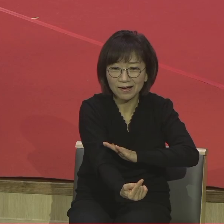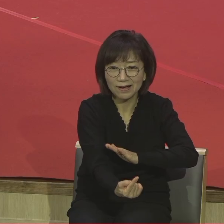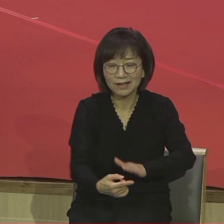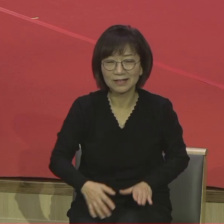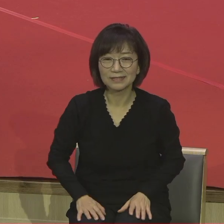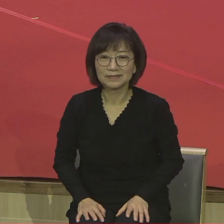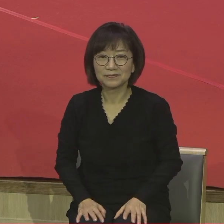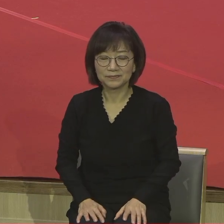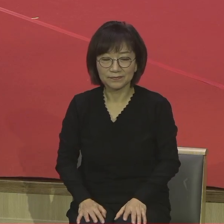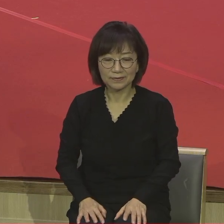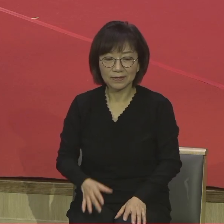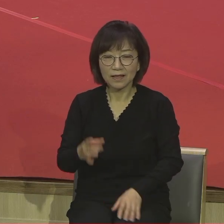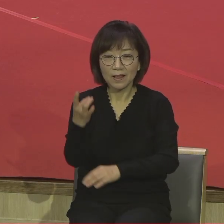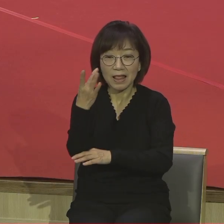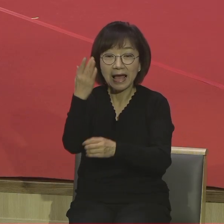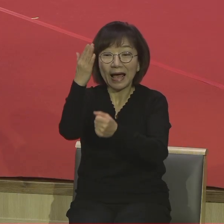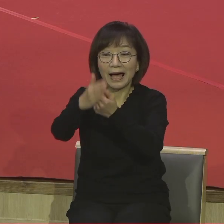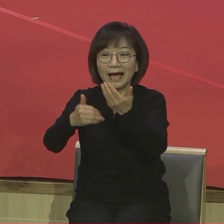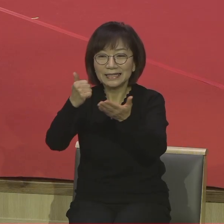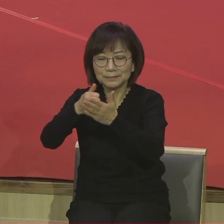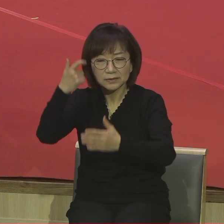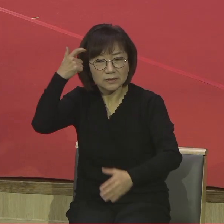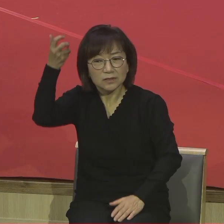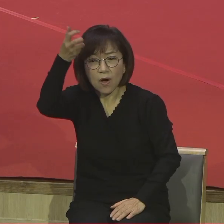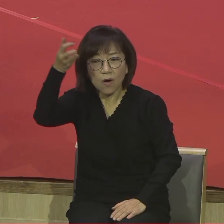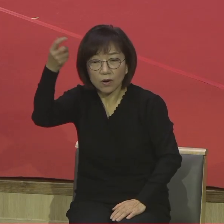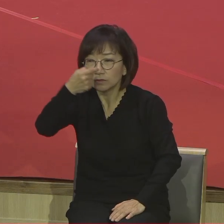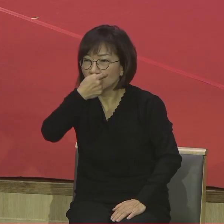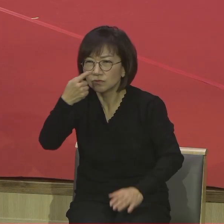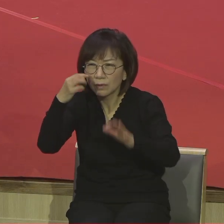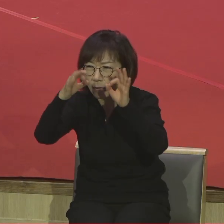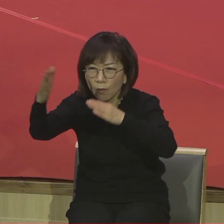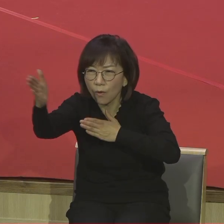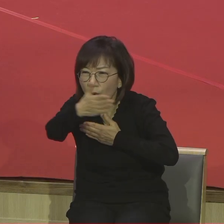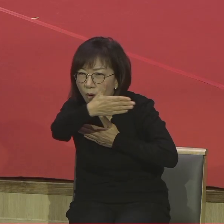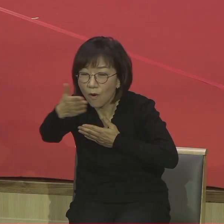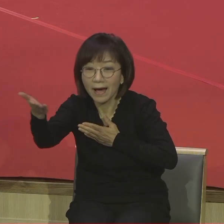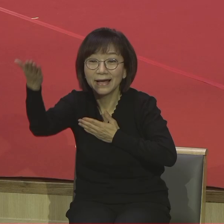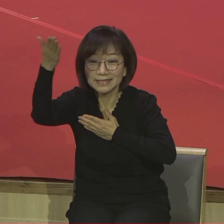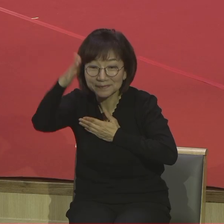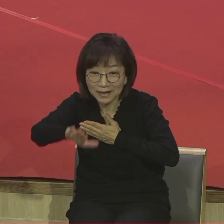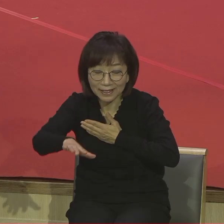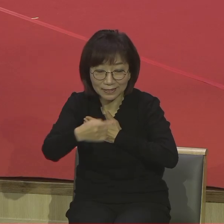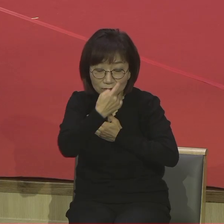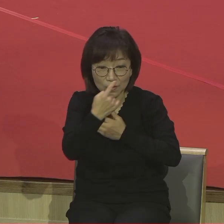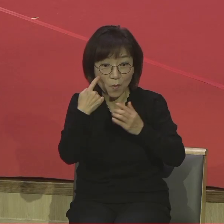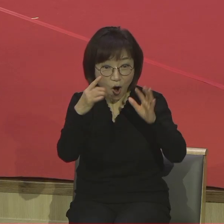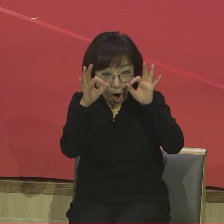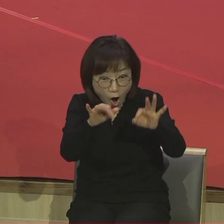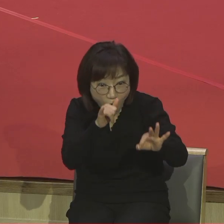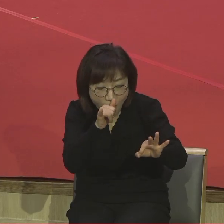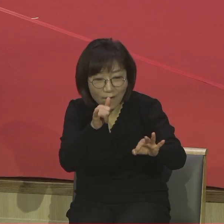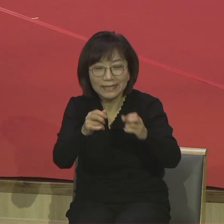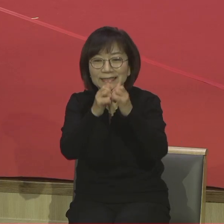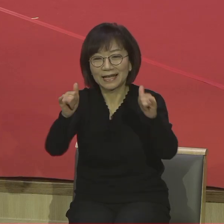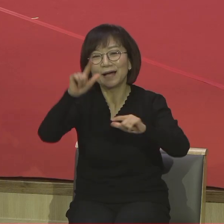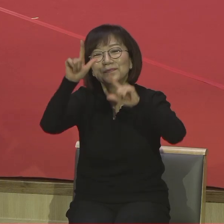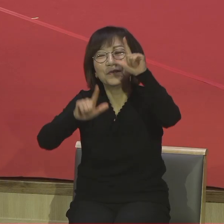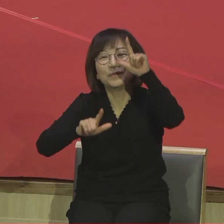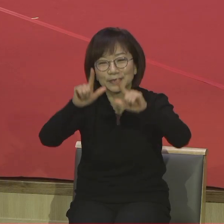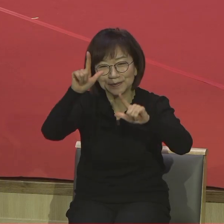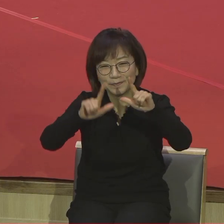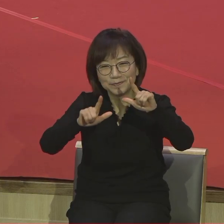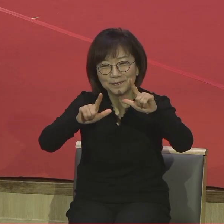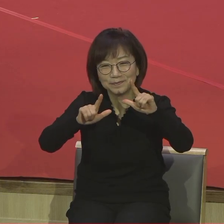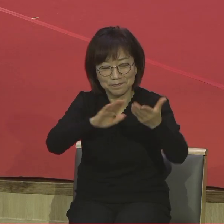하나님께서 영이신 하나님께서 육신의 옷을 입고 이 땅에 오셨다. 신학적으로는